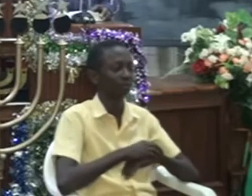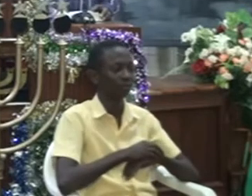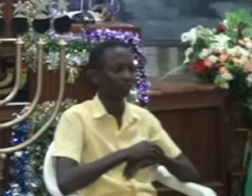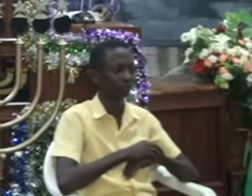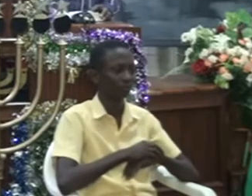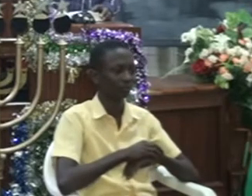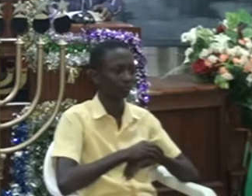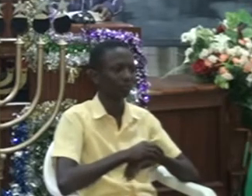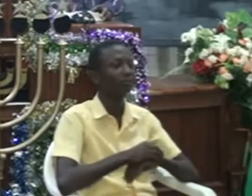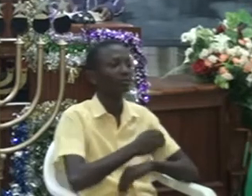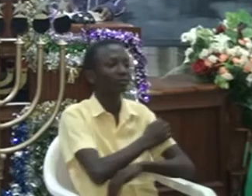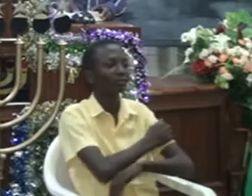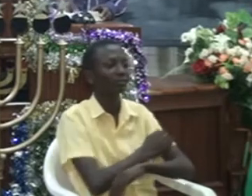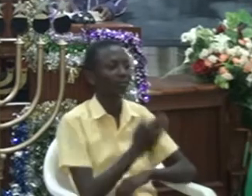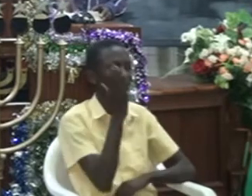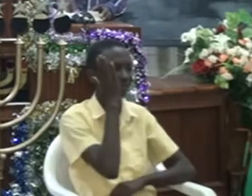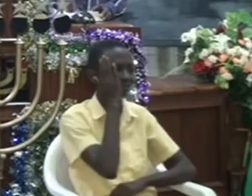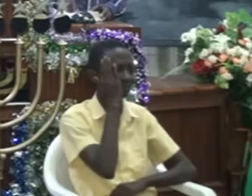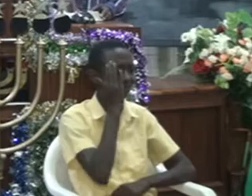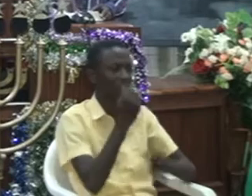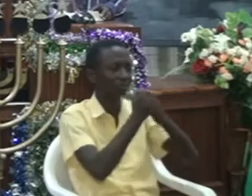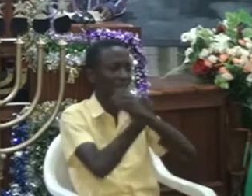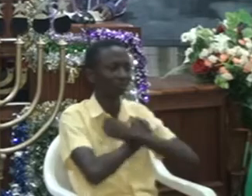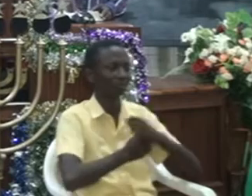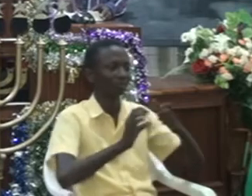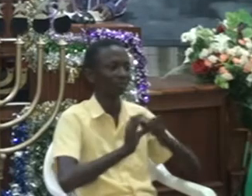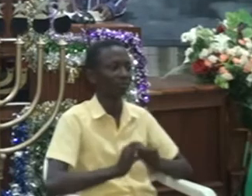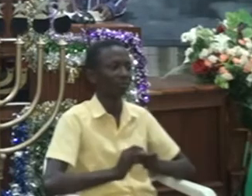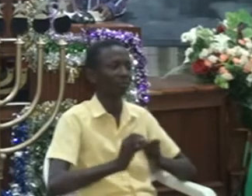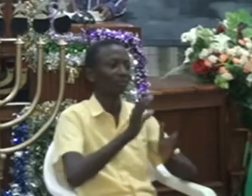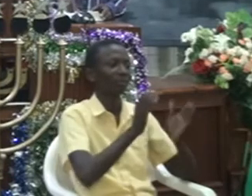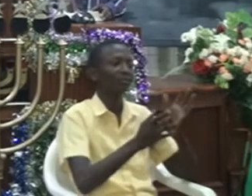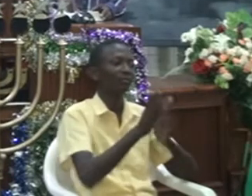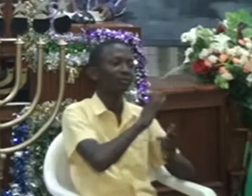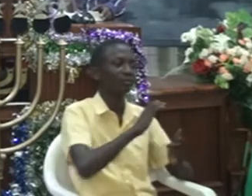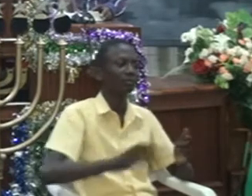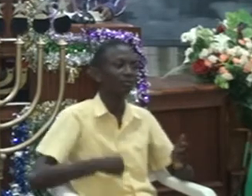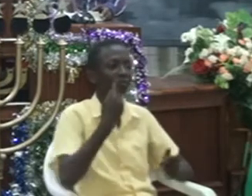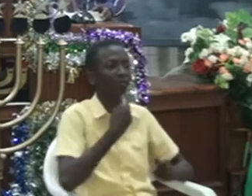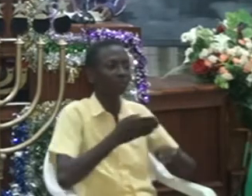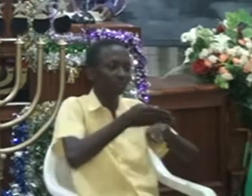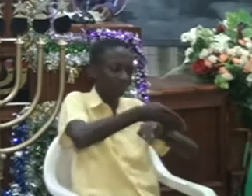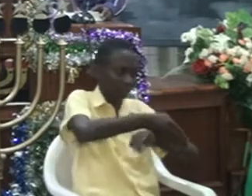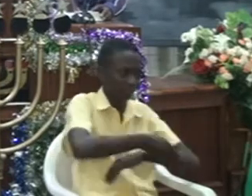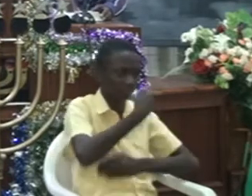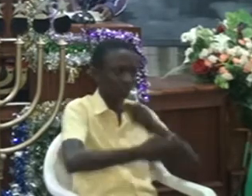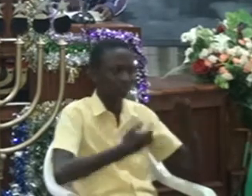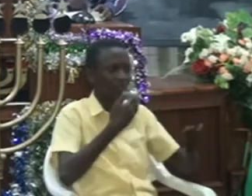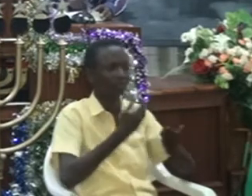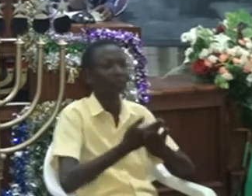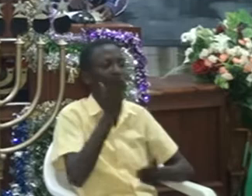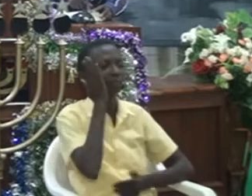juu. Et connaître l'amour de Christ qui surpasse toute connaissance. Amen. Na